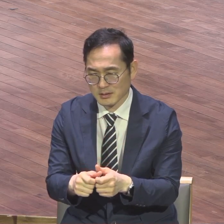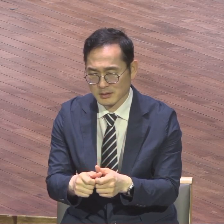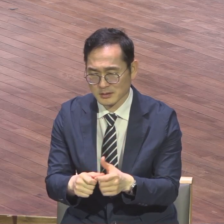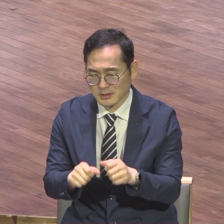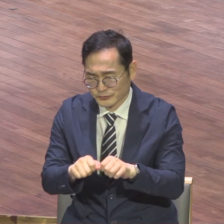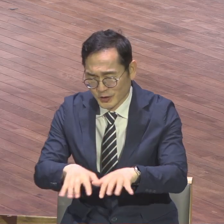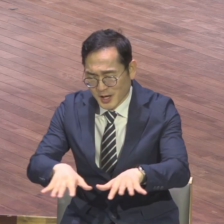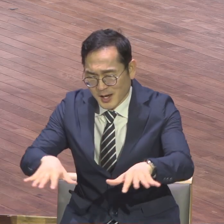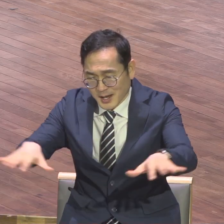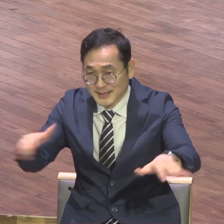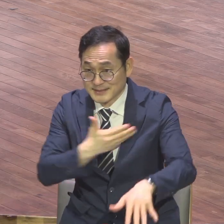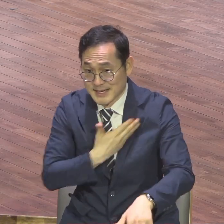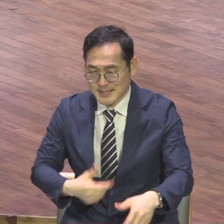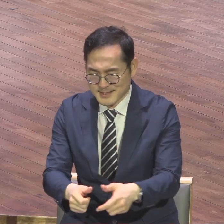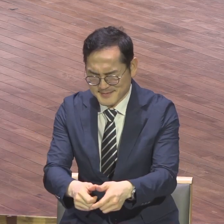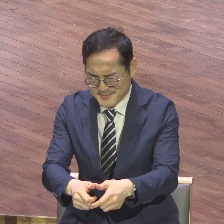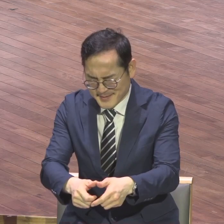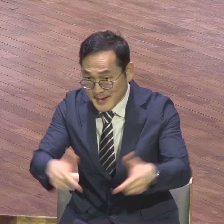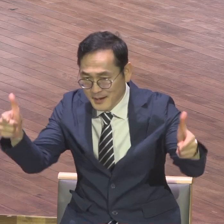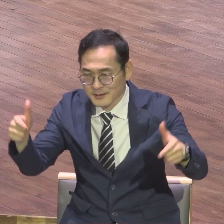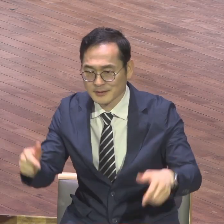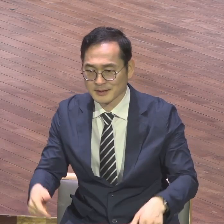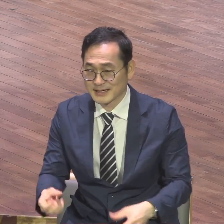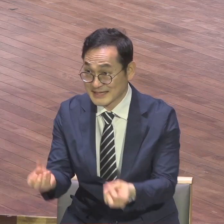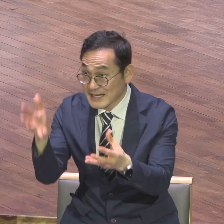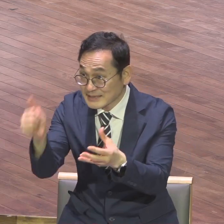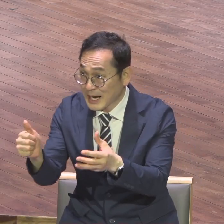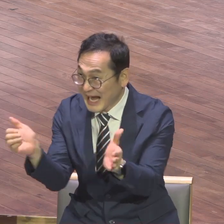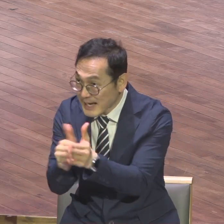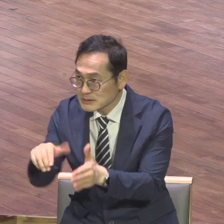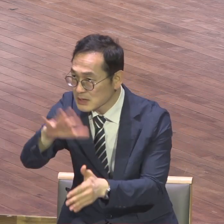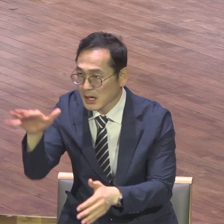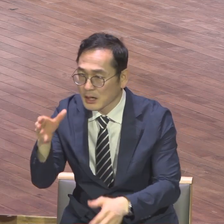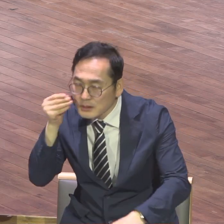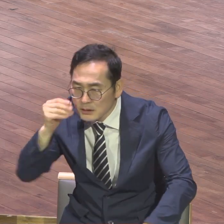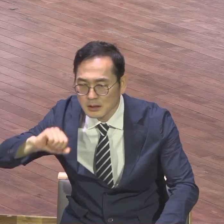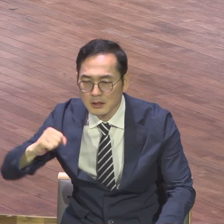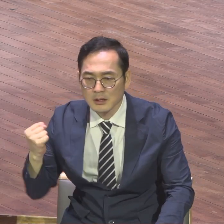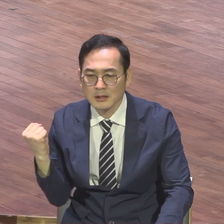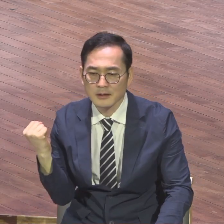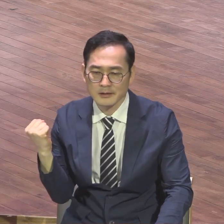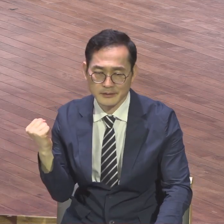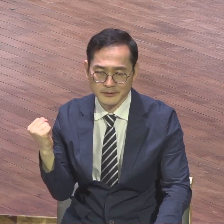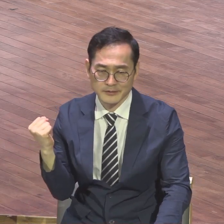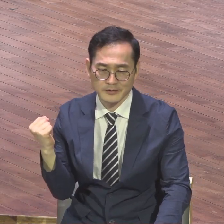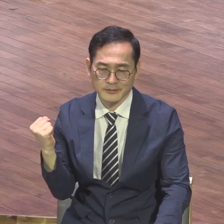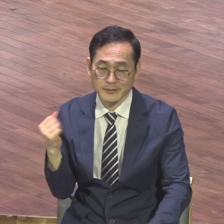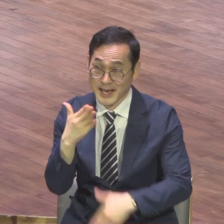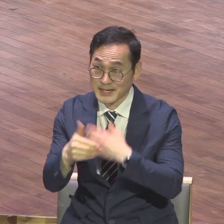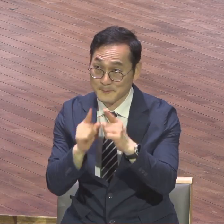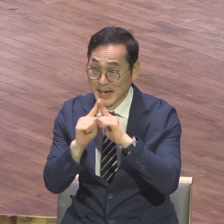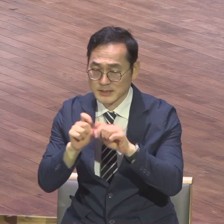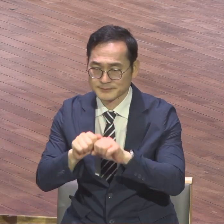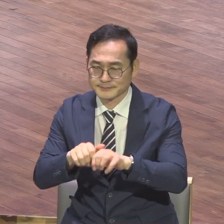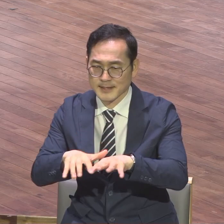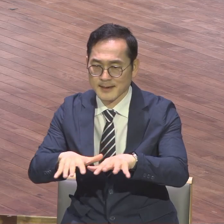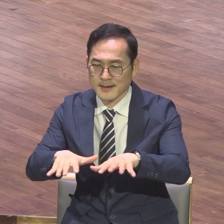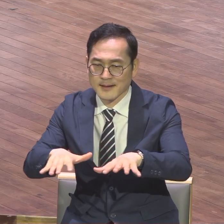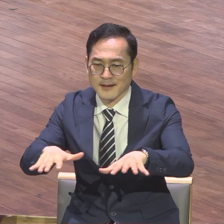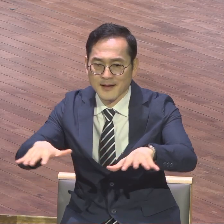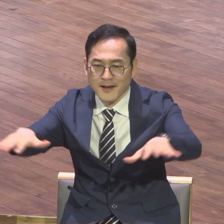심히 많아지고 허다한 제사장의 무리도 이 도에 복종하니라. 하나님의 말씀이 점점